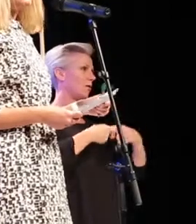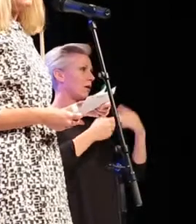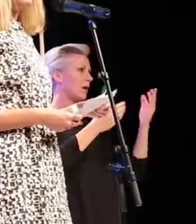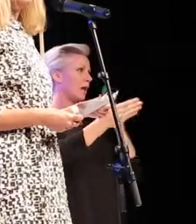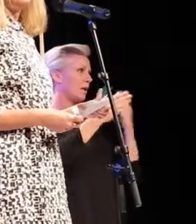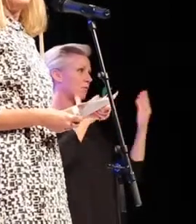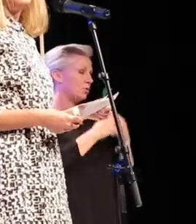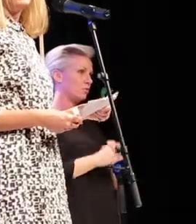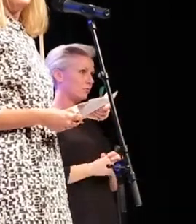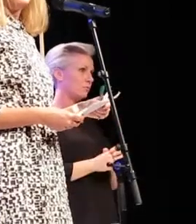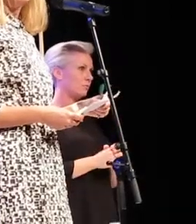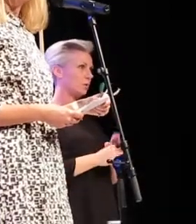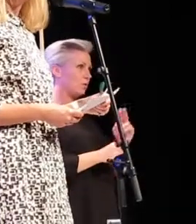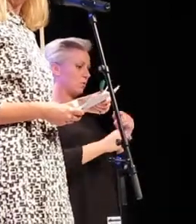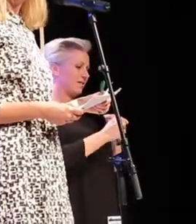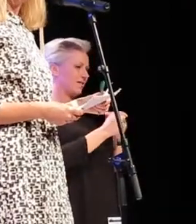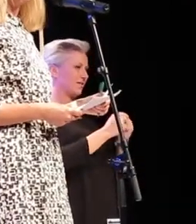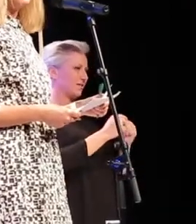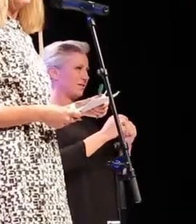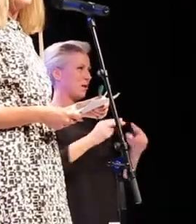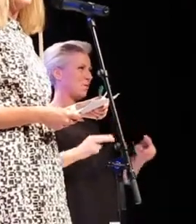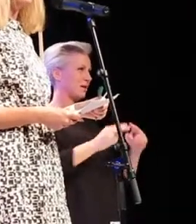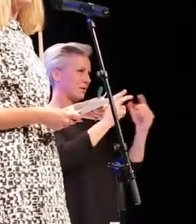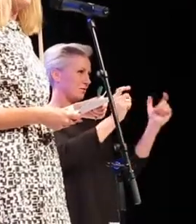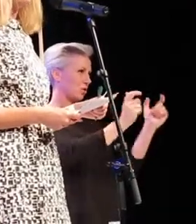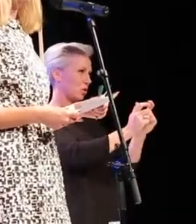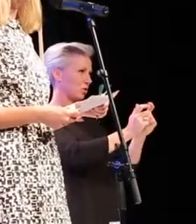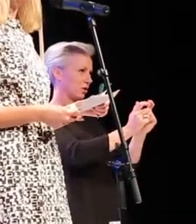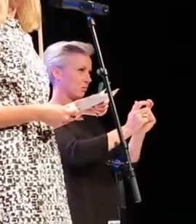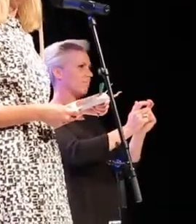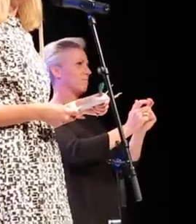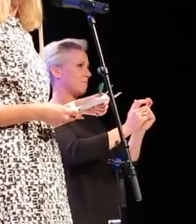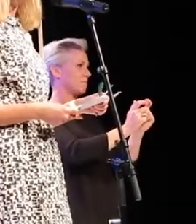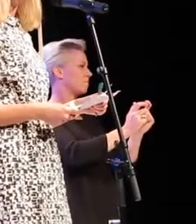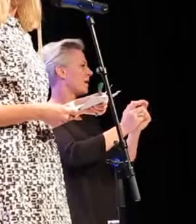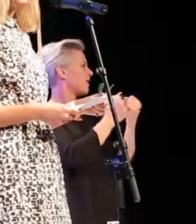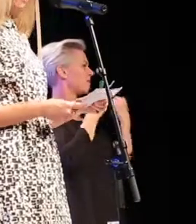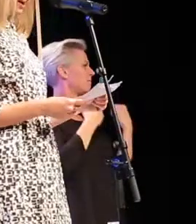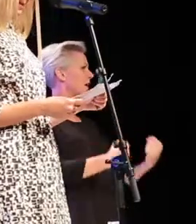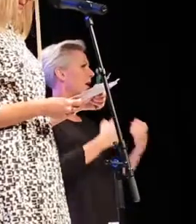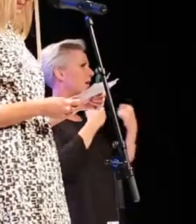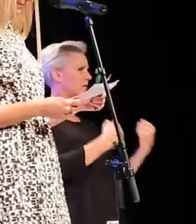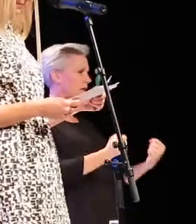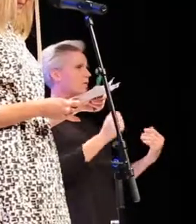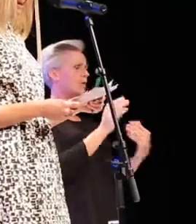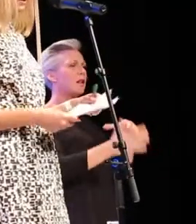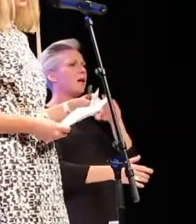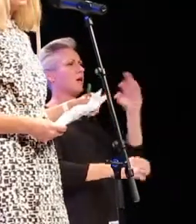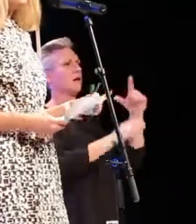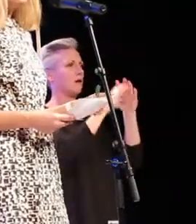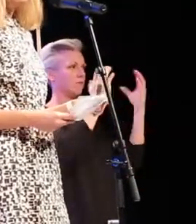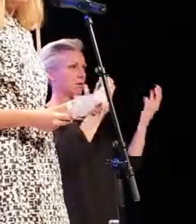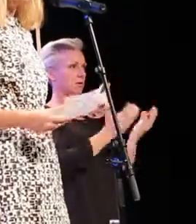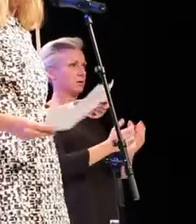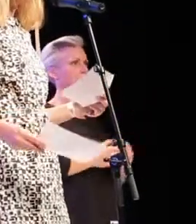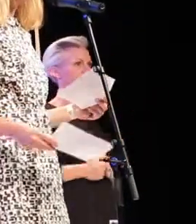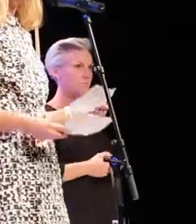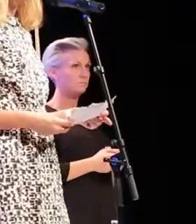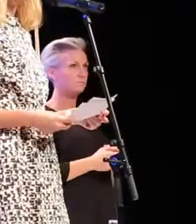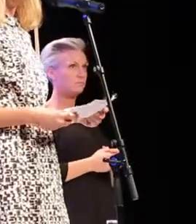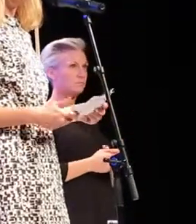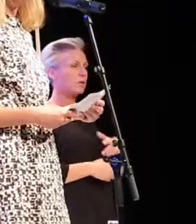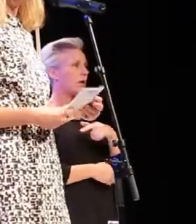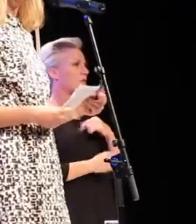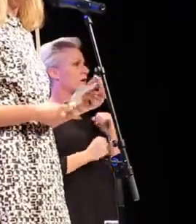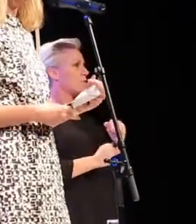Nu närmar sig det avgörande Parismötet med stormsteg. Oerhört, oerhört viktigt för hela världen. Vi måste